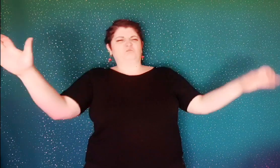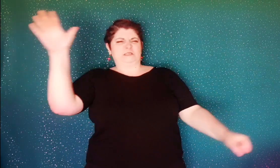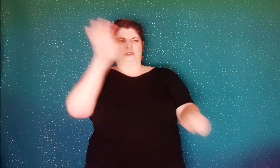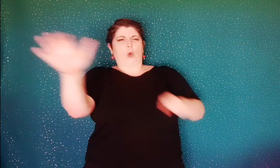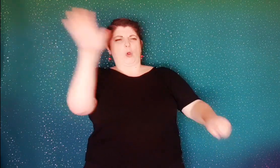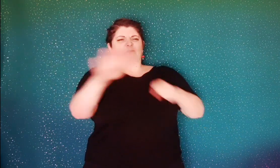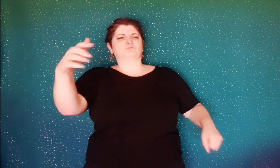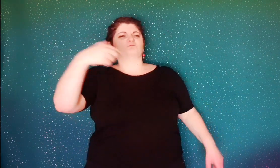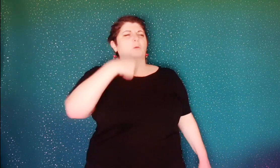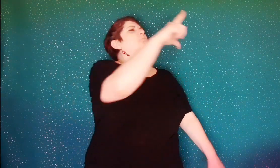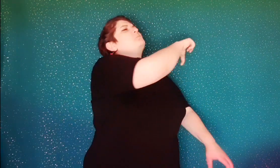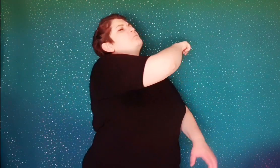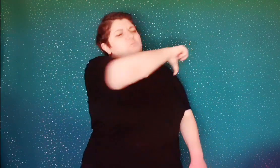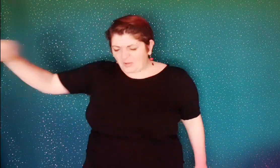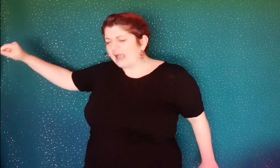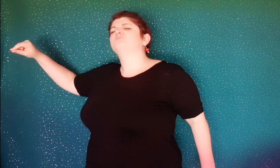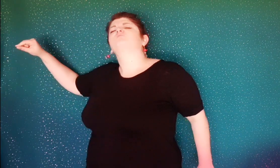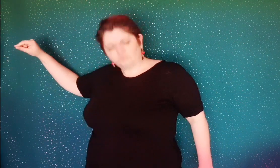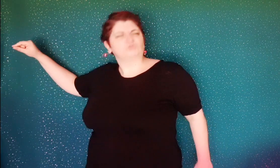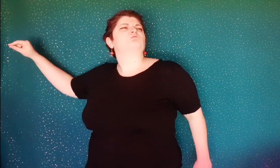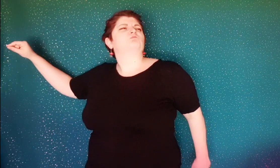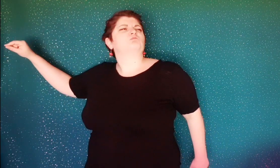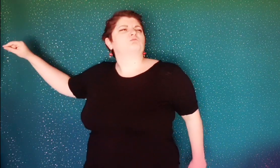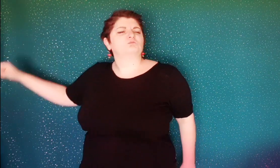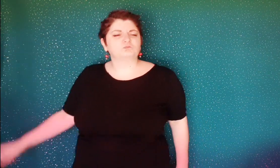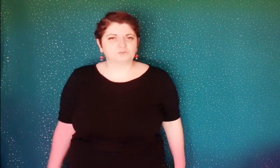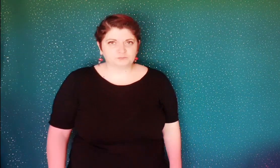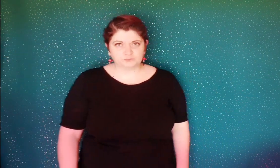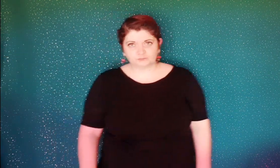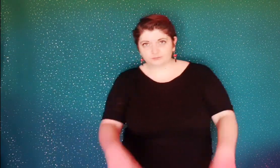Ça suffit comme ça, je m'en vais, annonce Pompon ours.